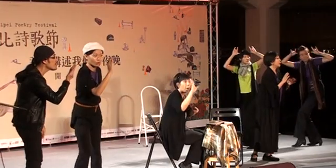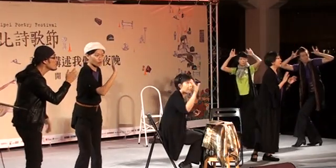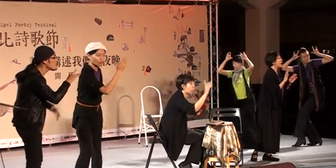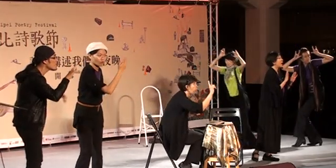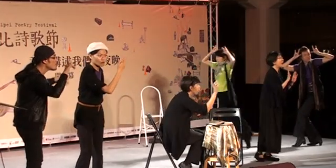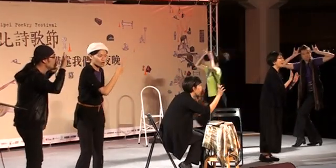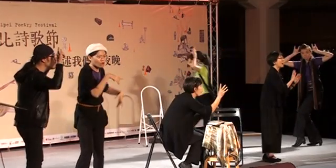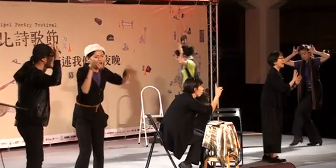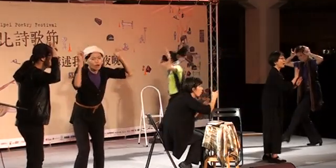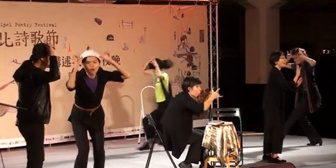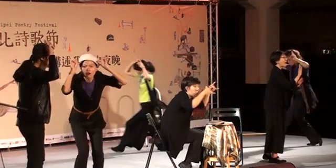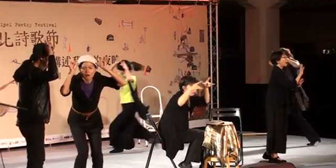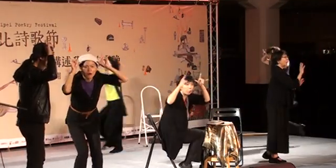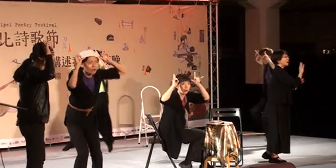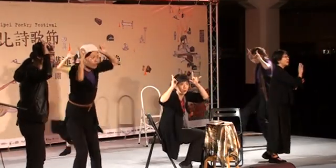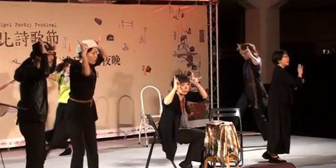鹿群，挪移不定。